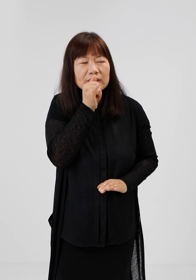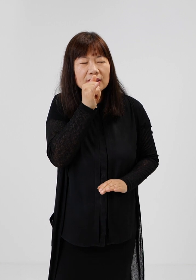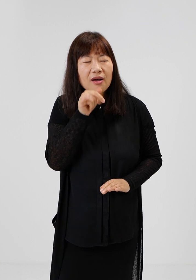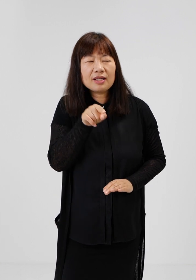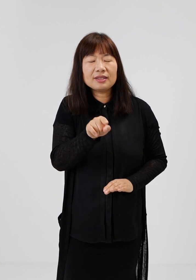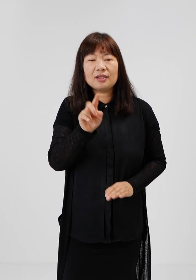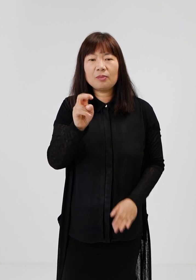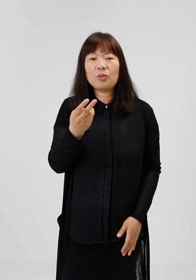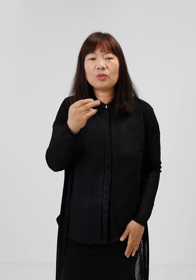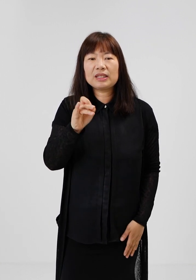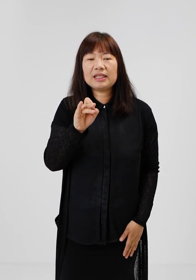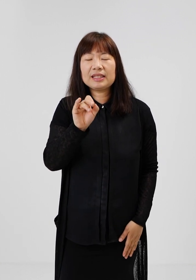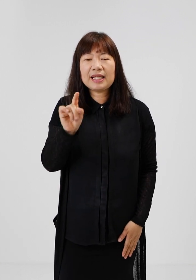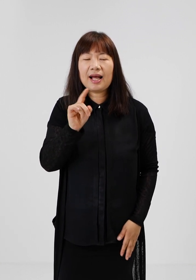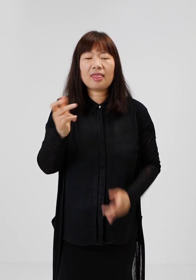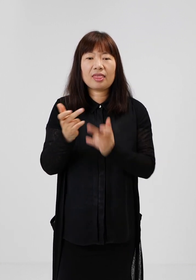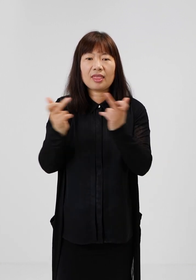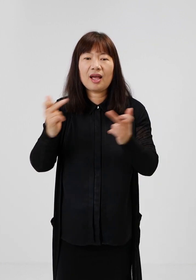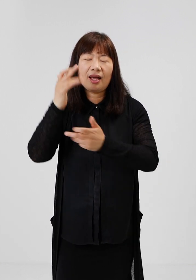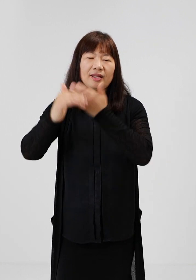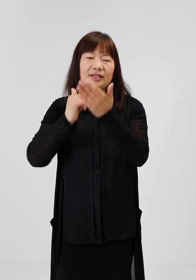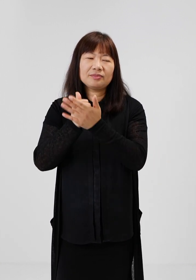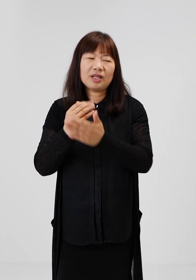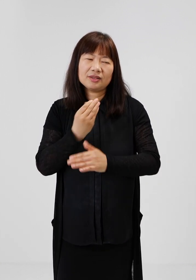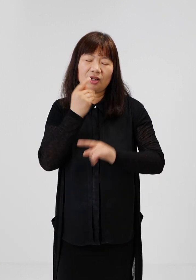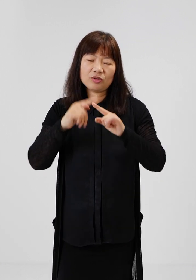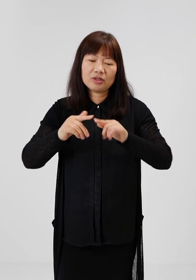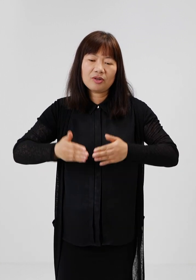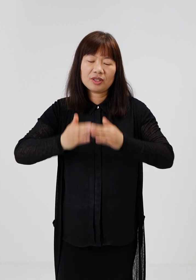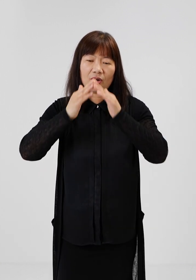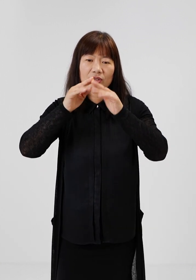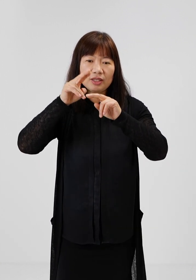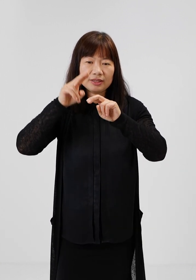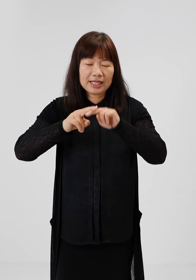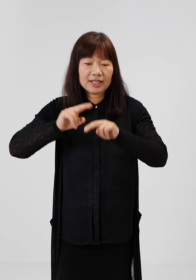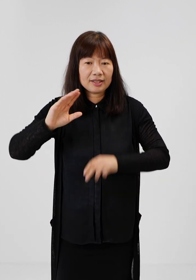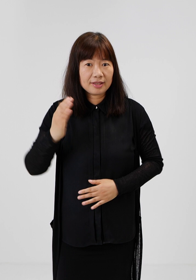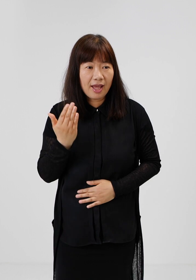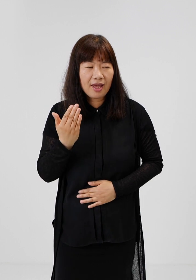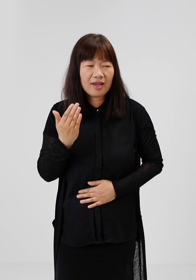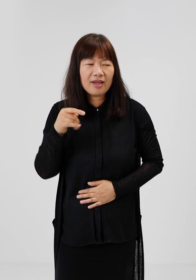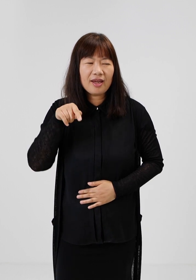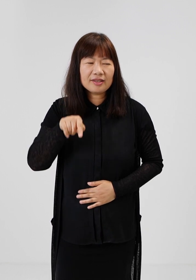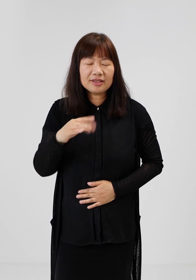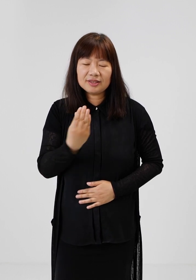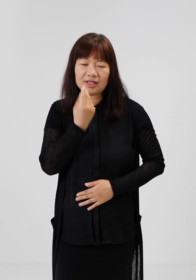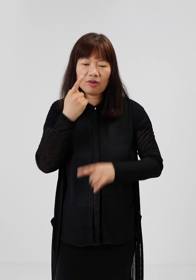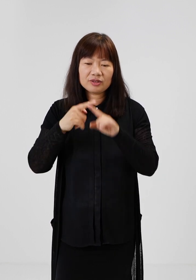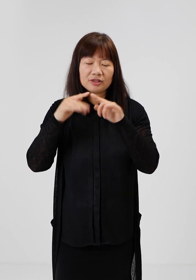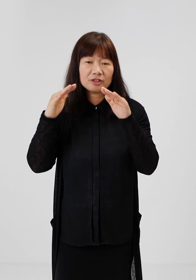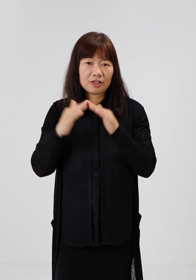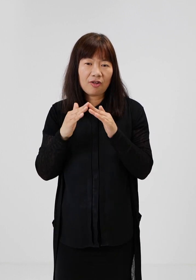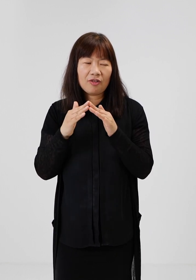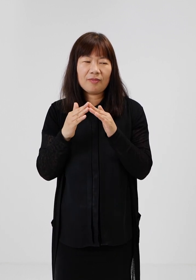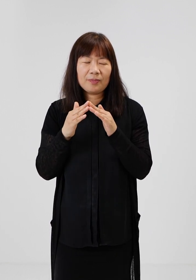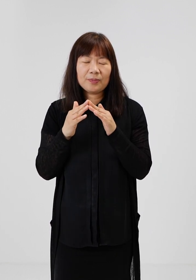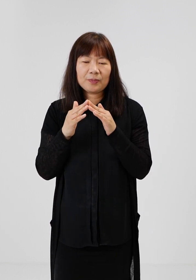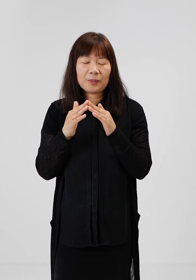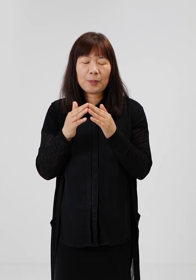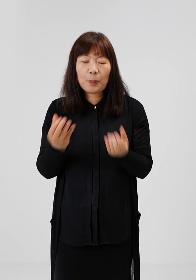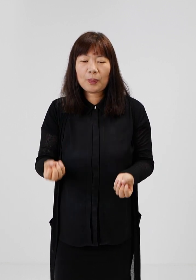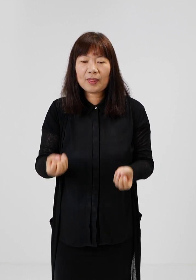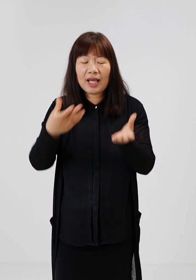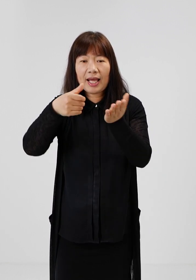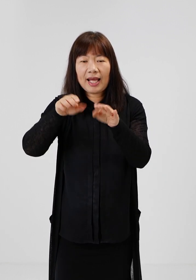이 모리아 산은 하나님의 성전이 세워지는 터가 되고 그 성전의